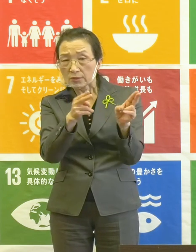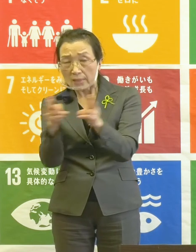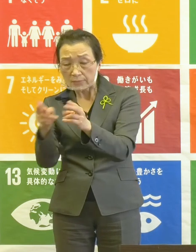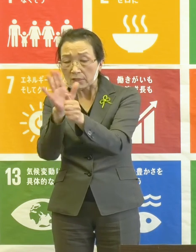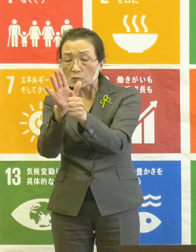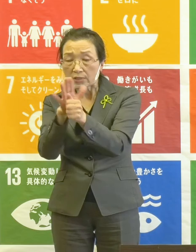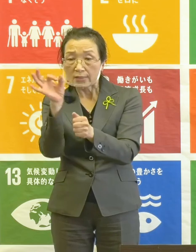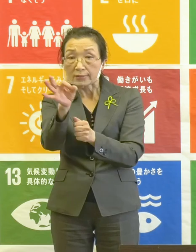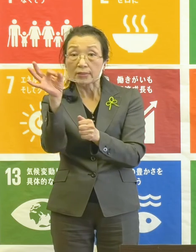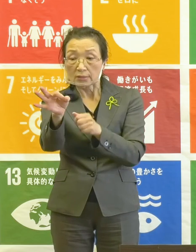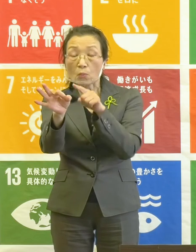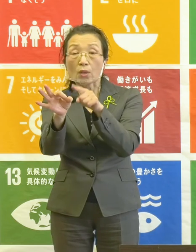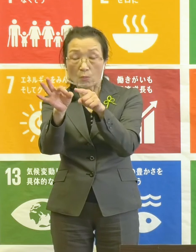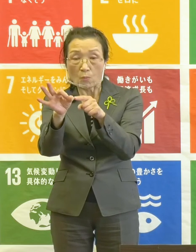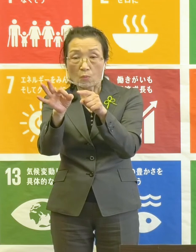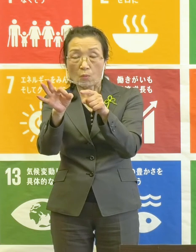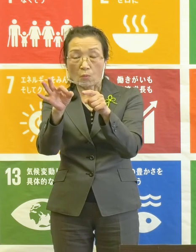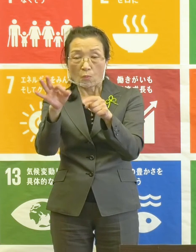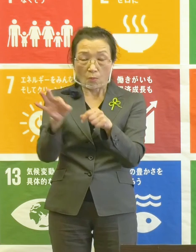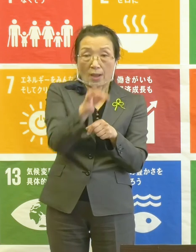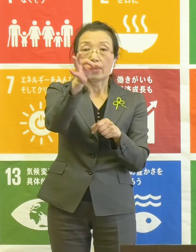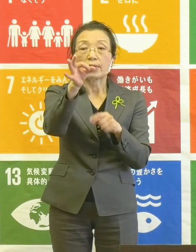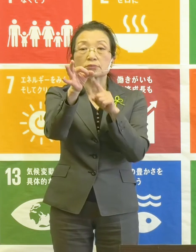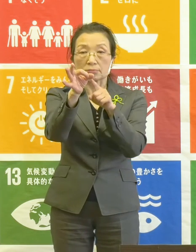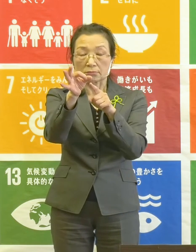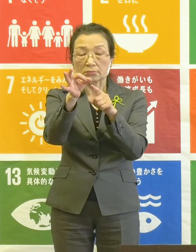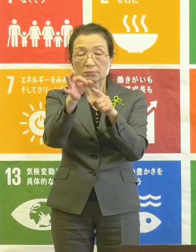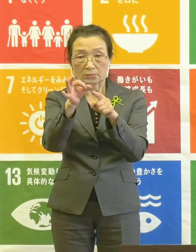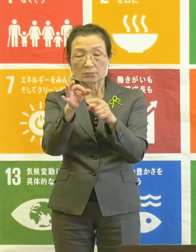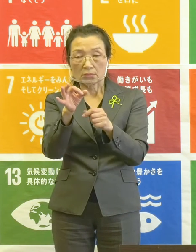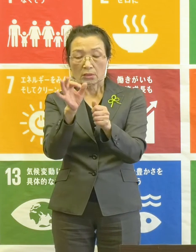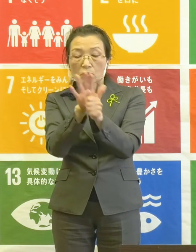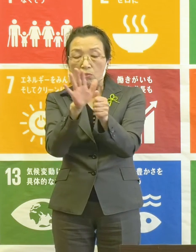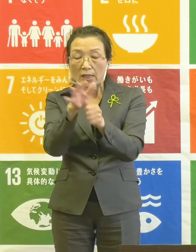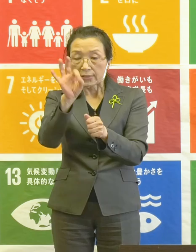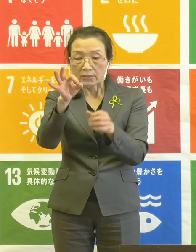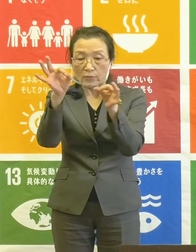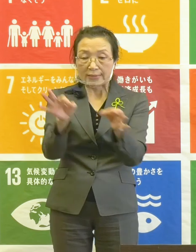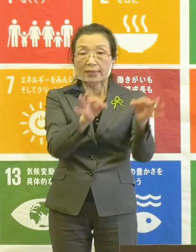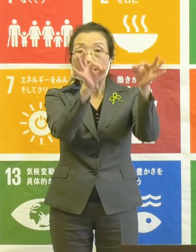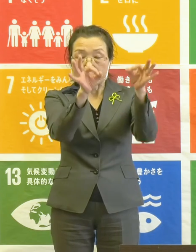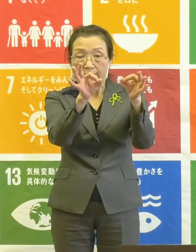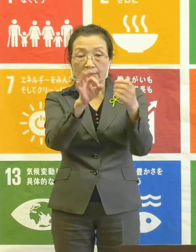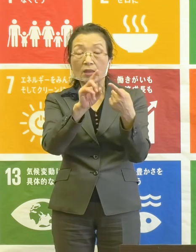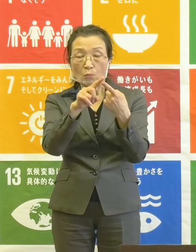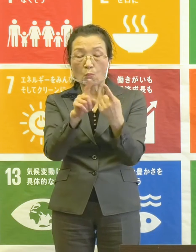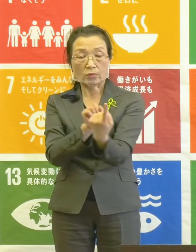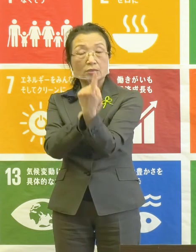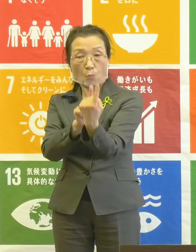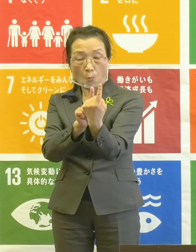金の給付事業を拡充します。具体的には助成金額の引き上げや対象とな